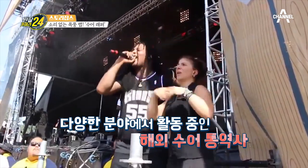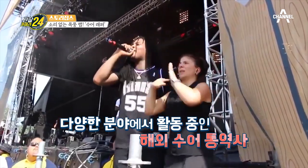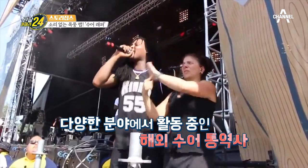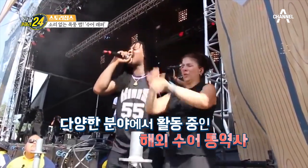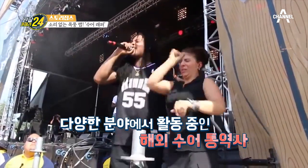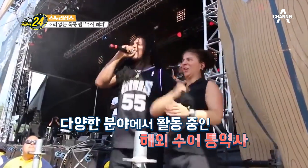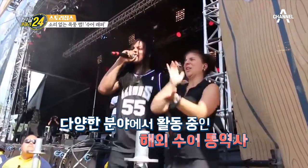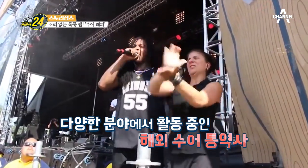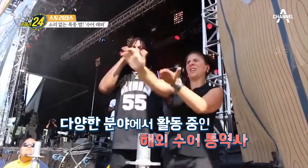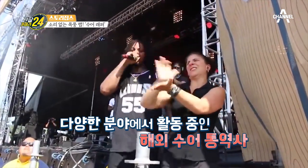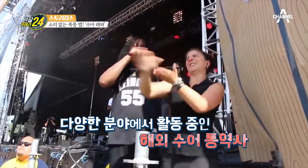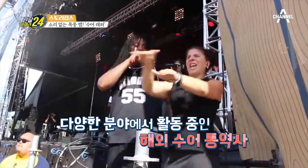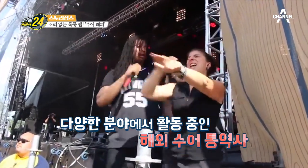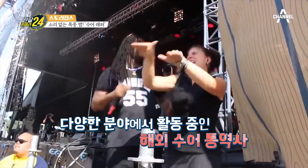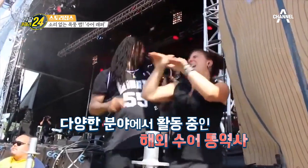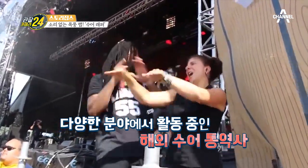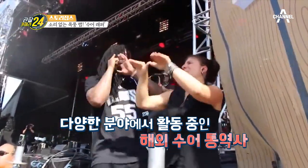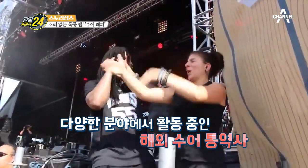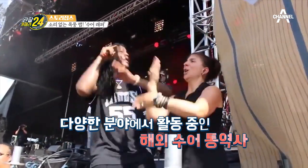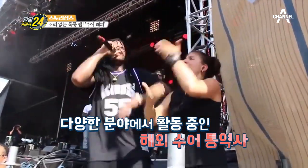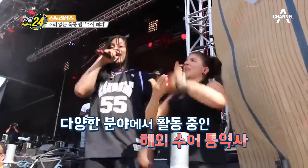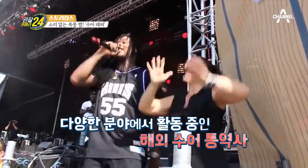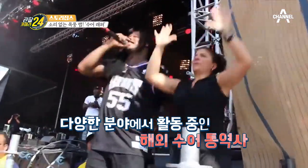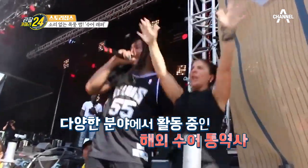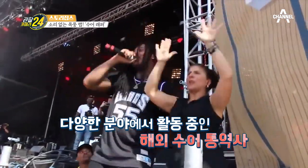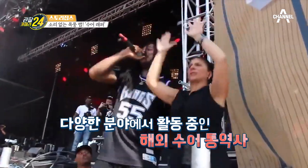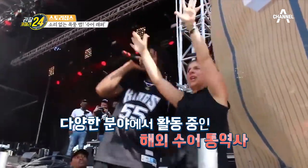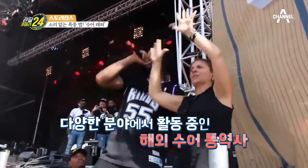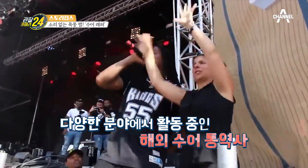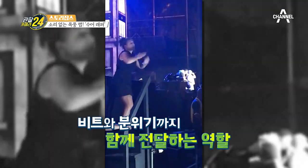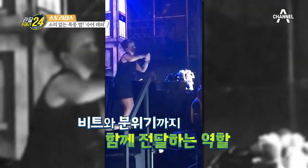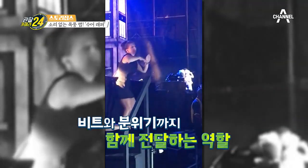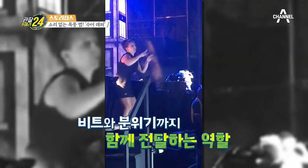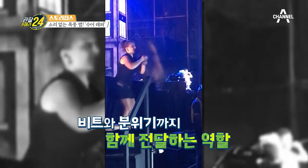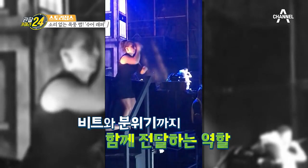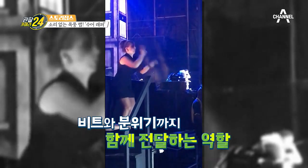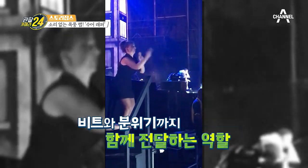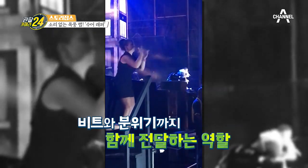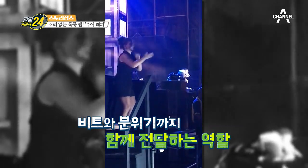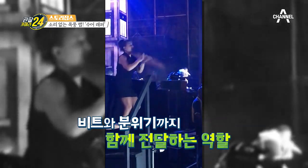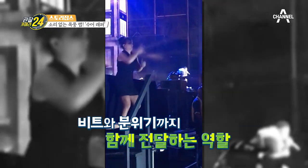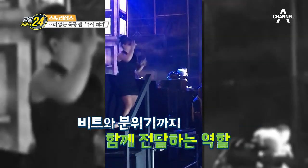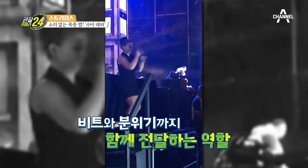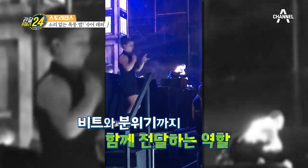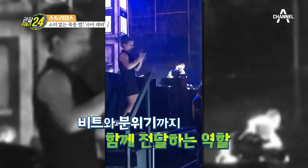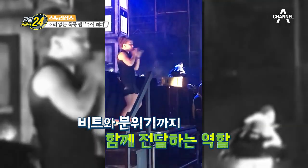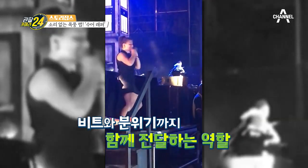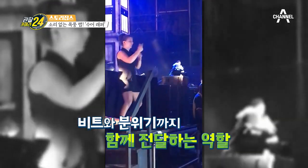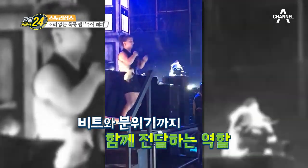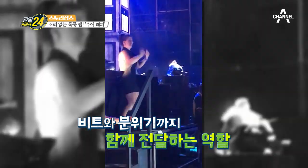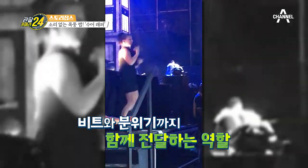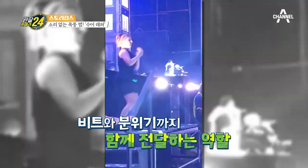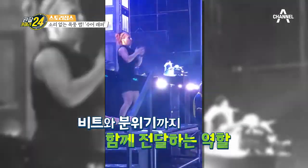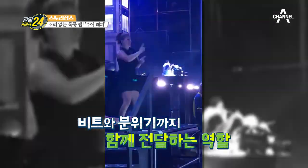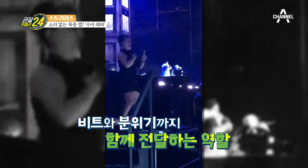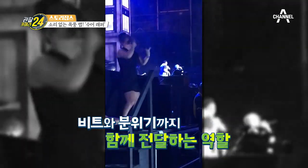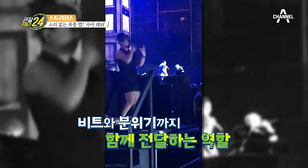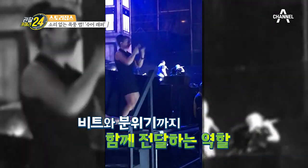랩 전문 통역사가 따로 있을 정도로 공연 수어 통역을 쉽게 만날 수 있는 영미권과는 달리 특별한 이벤트가